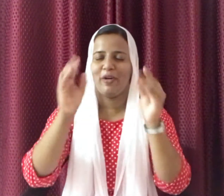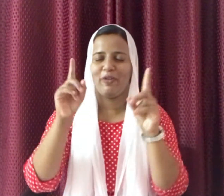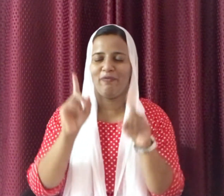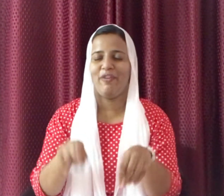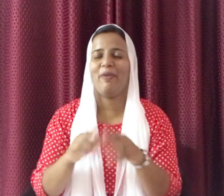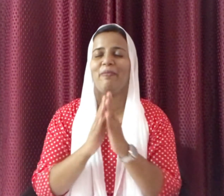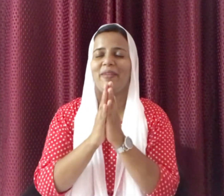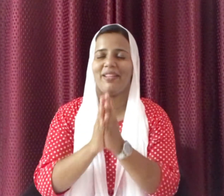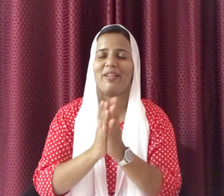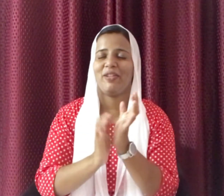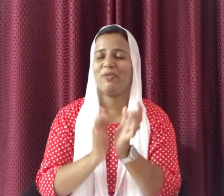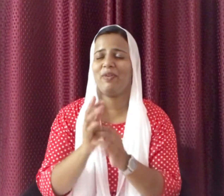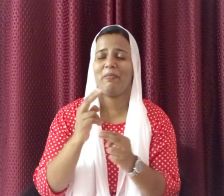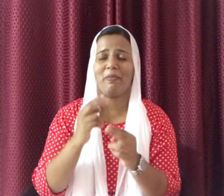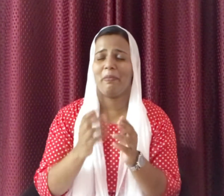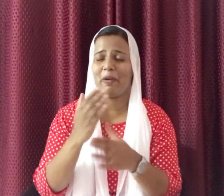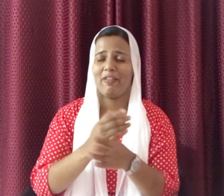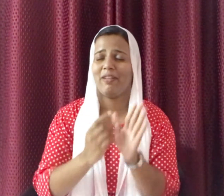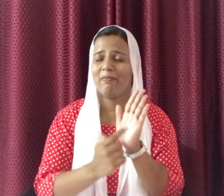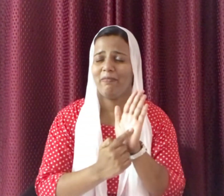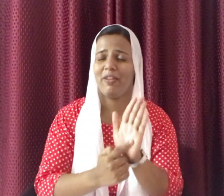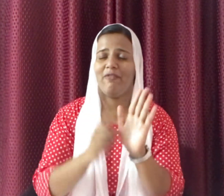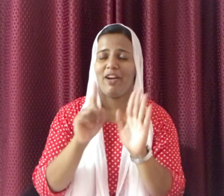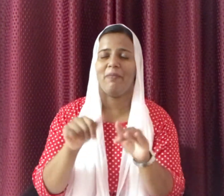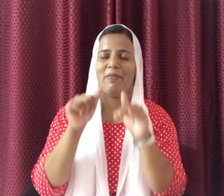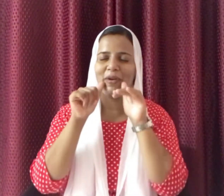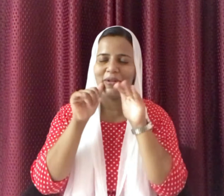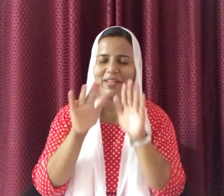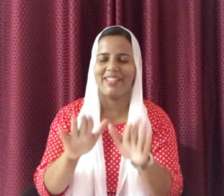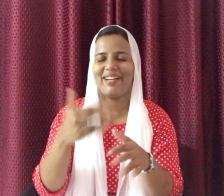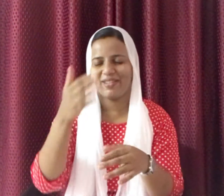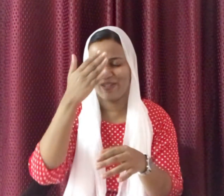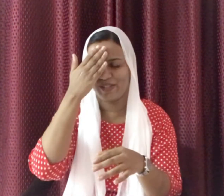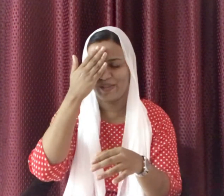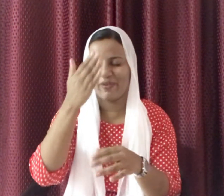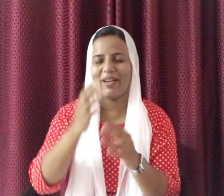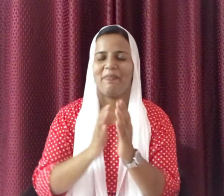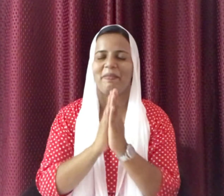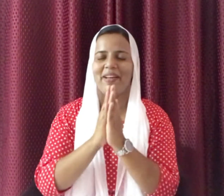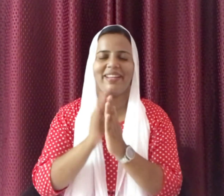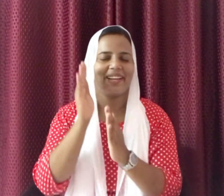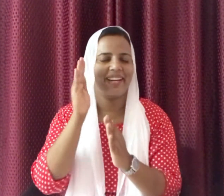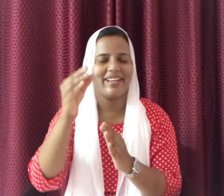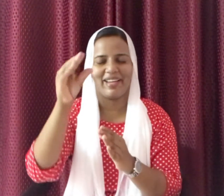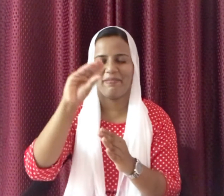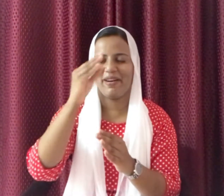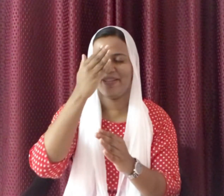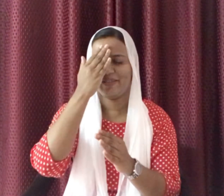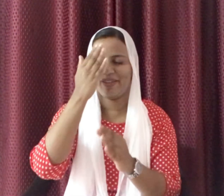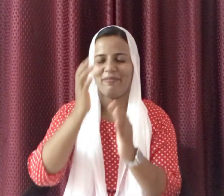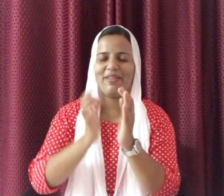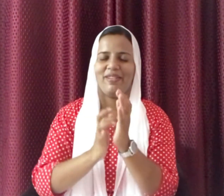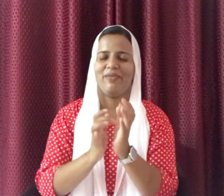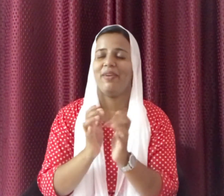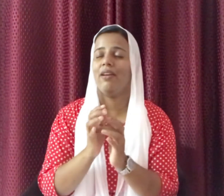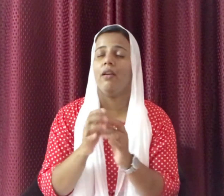അങ്ങയുടെ പ്രവൃത്തി വെളിപ്പെടട്ടെ എന്ന് പ്രാർത്ഥിക്കുന്നു. ഹാലലുയ്യ. തൻ്റെ കുഞ്ഞുങ്ങളെ അനുഗ്രഹിച്ചതിനായി സ്തോത്രം. പ്രാർത്ഥന കേട്ട കൃപകൾക്ക് നന്ദി യേശു കർത്താവെ. അതുപോലെ